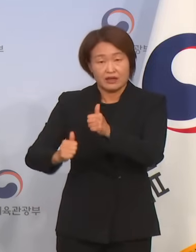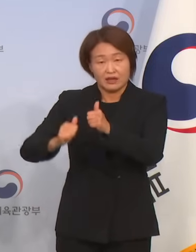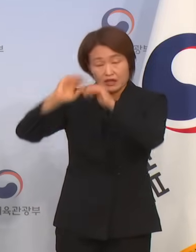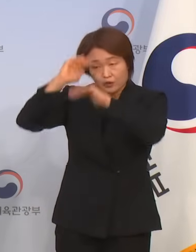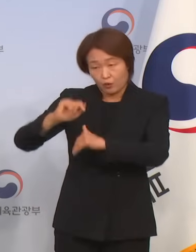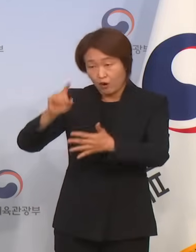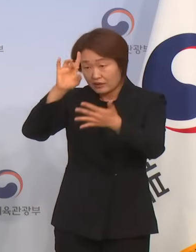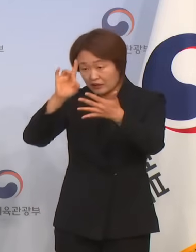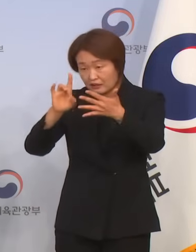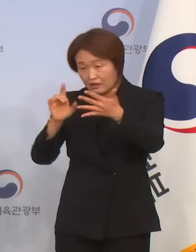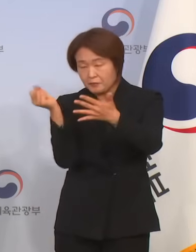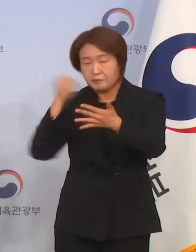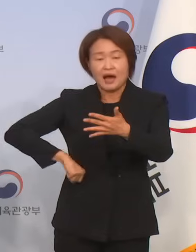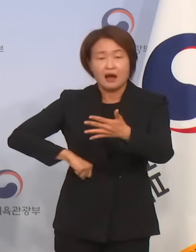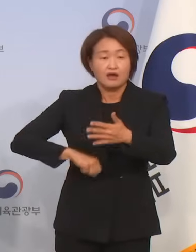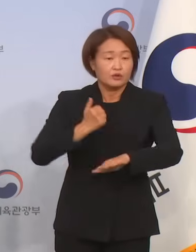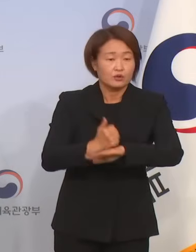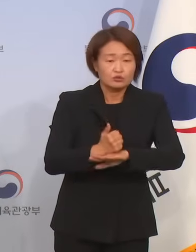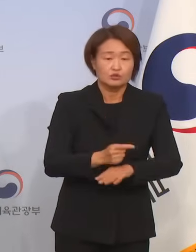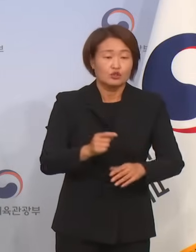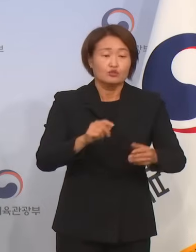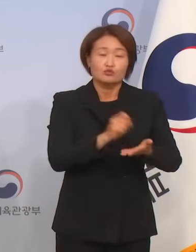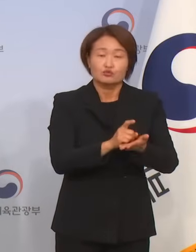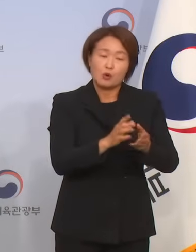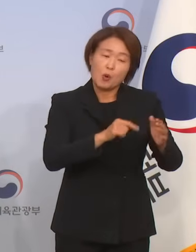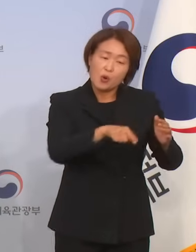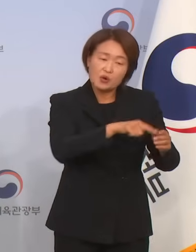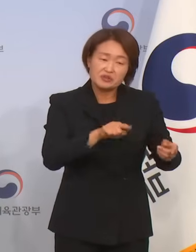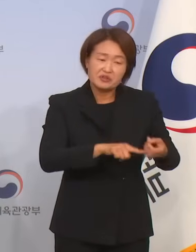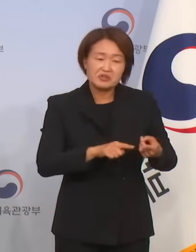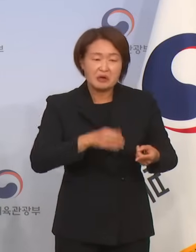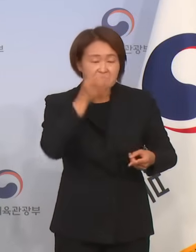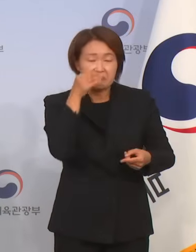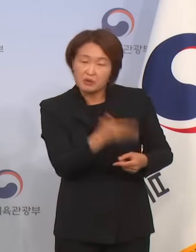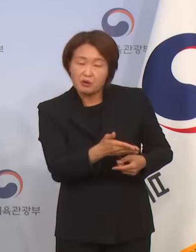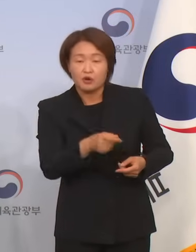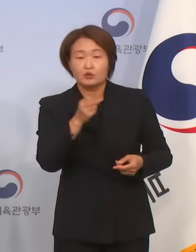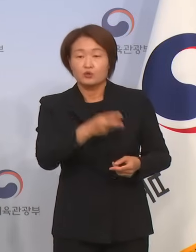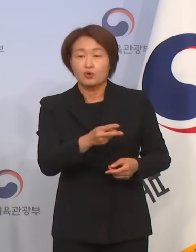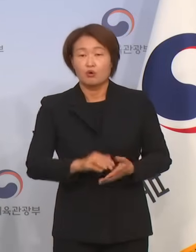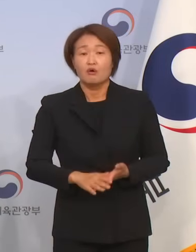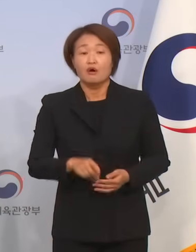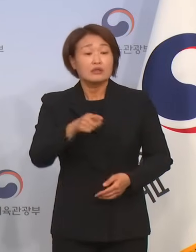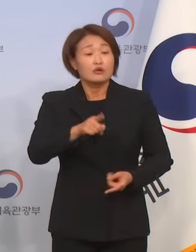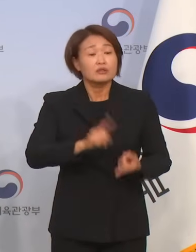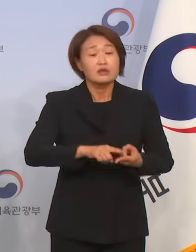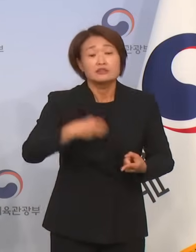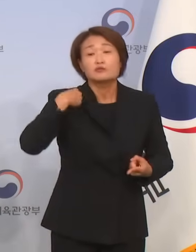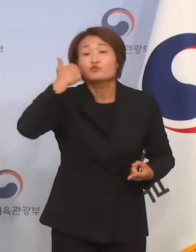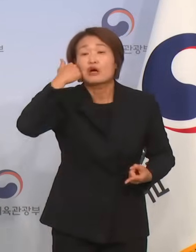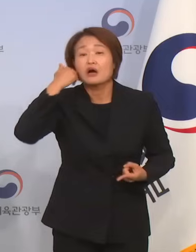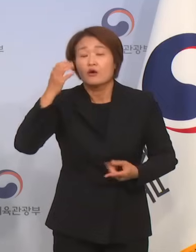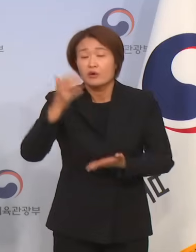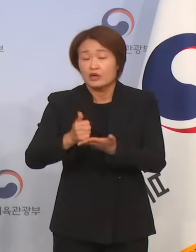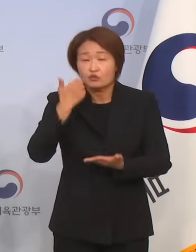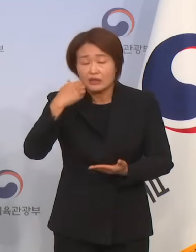위반하며 축구인들을 사면 처리하고 사면권자인 회장은 책임도 지지